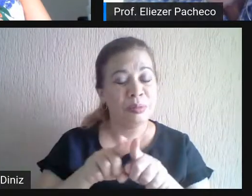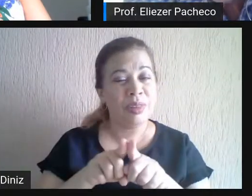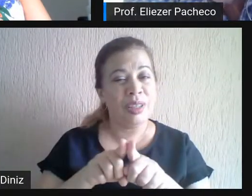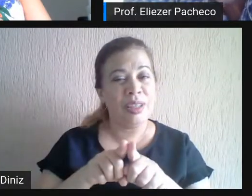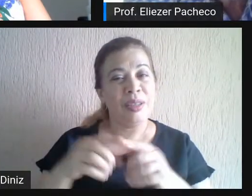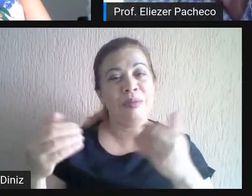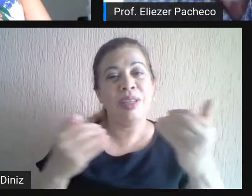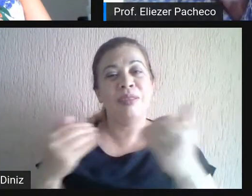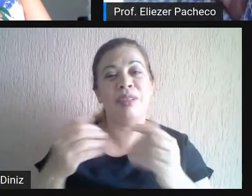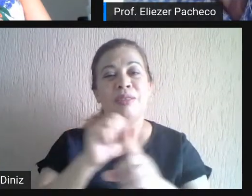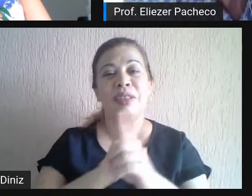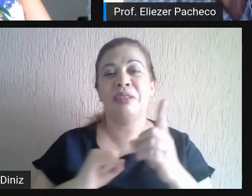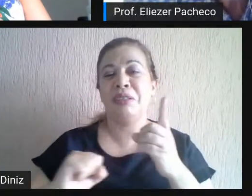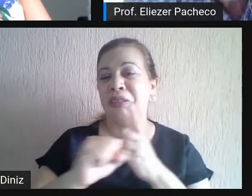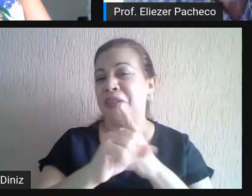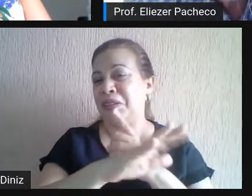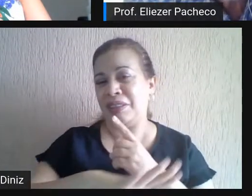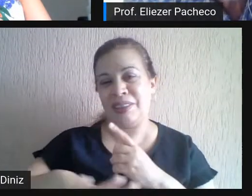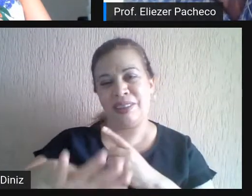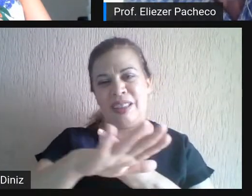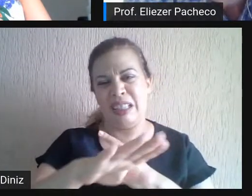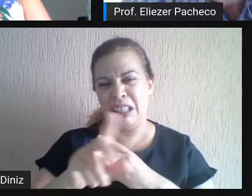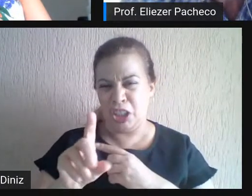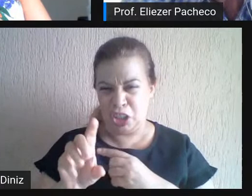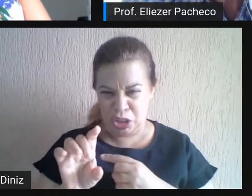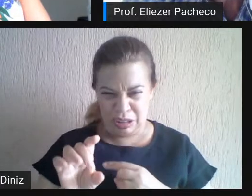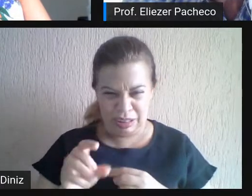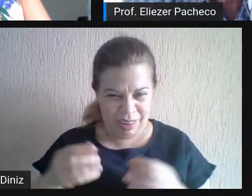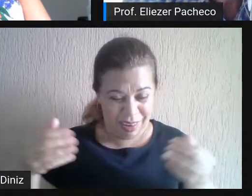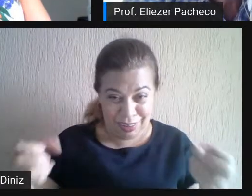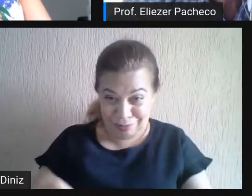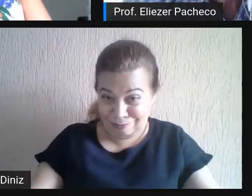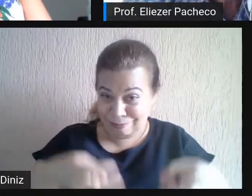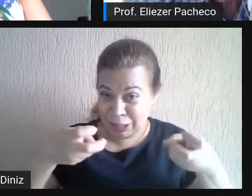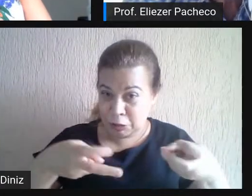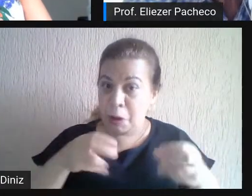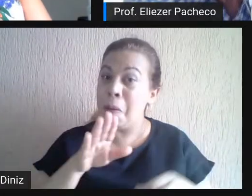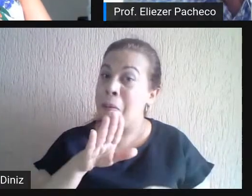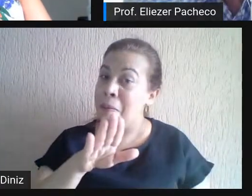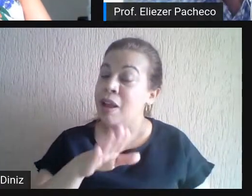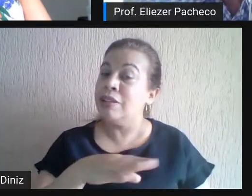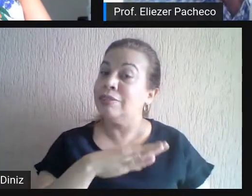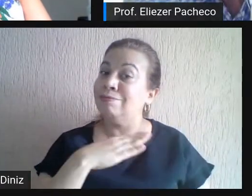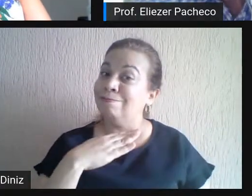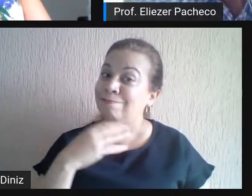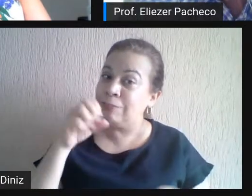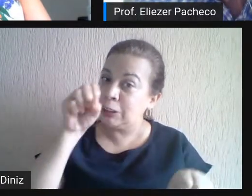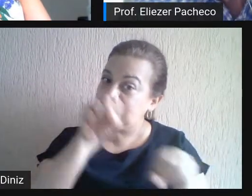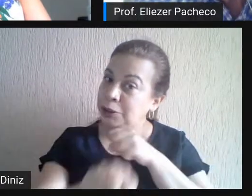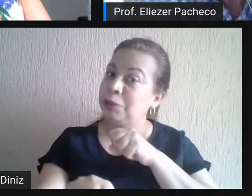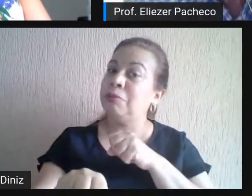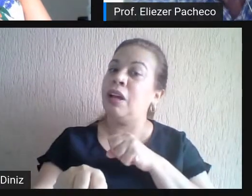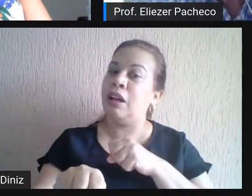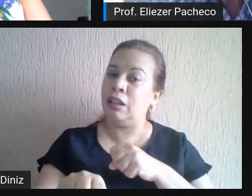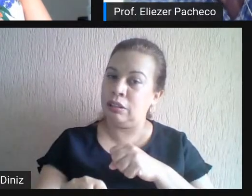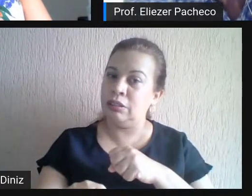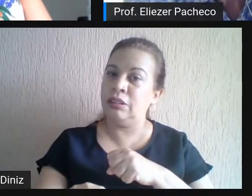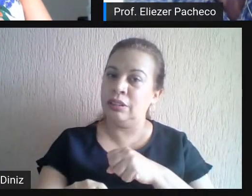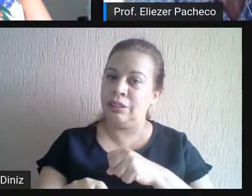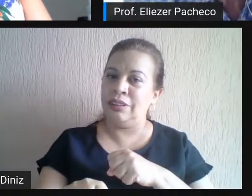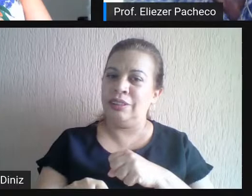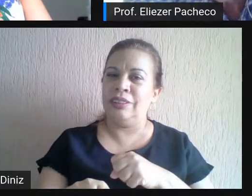que hoje não apenas explora, mas que mata também. Nós vivenciamos nesse país